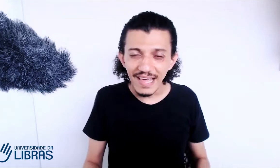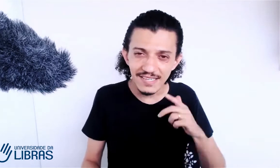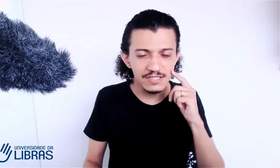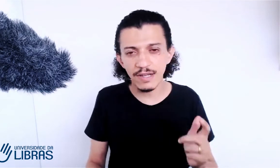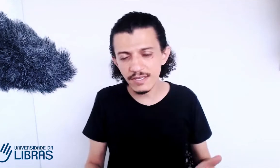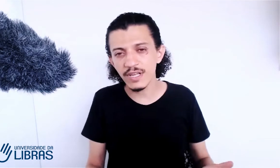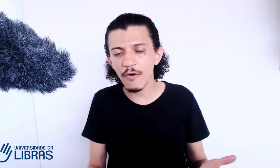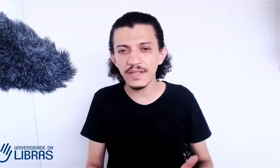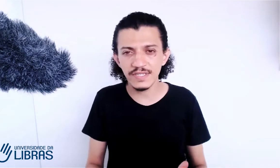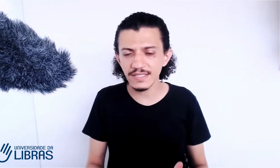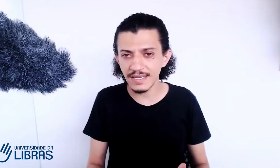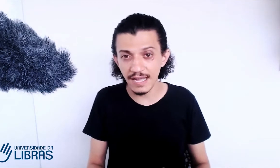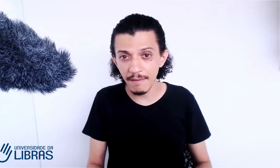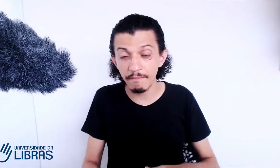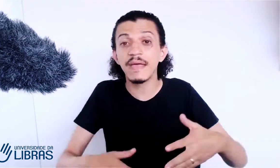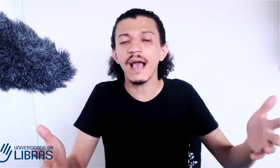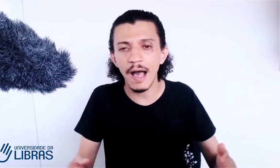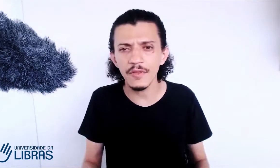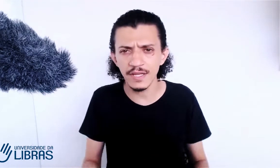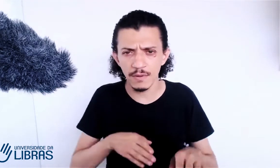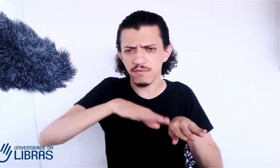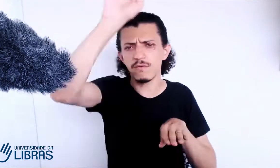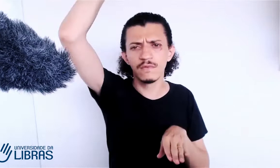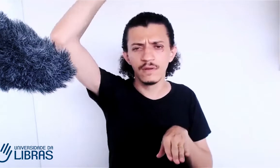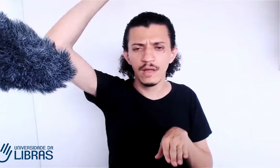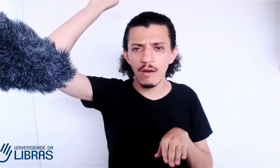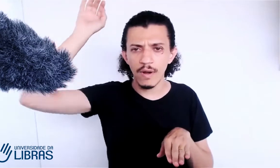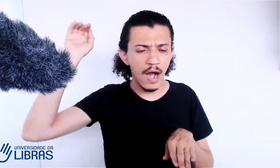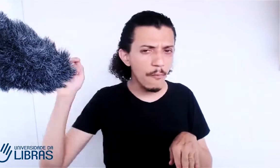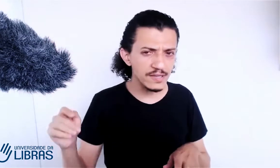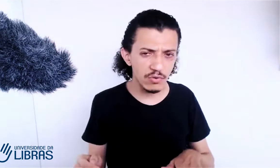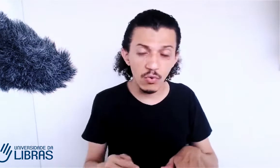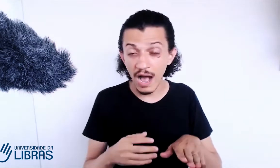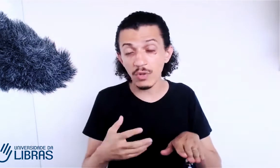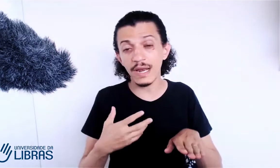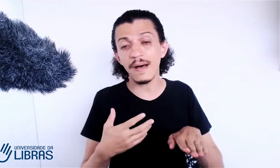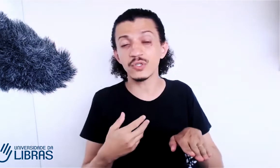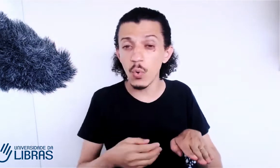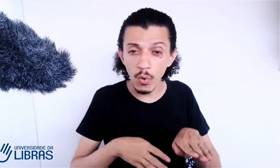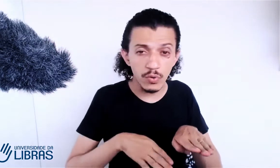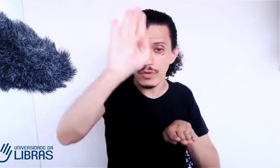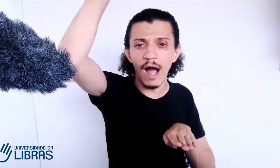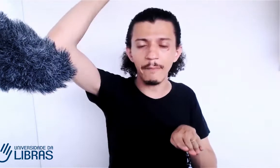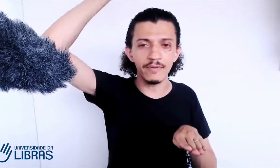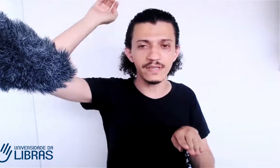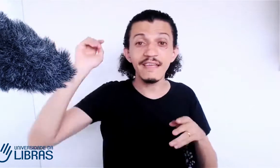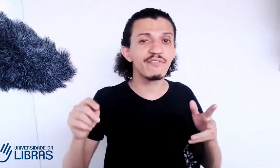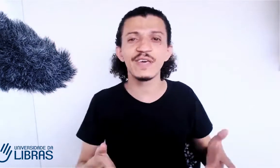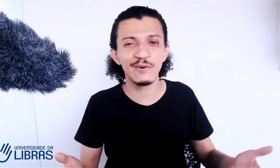existe situação de realmente você sinalizar bem rápido mesmo. O carro ultrapassou o outro muito rápido. Você nem viu o que